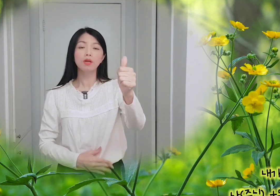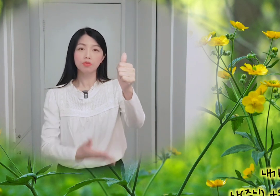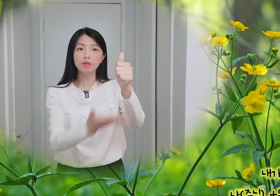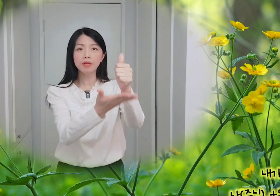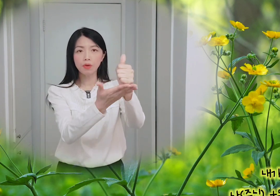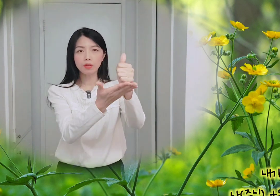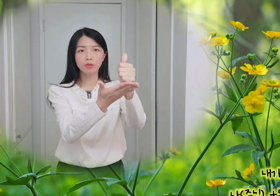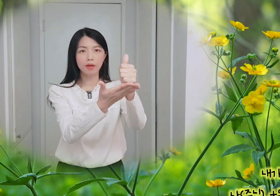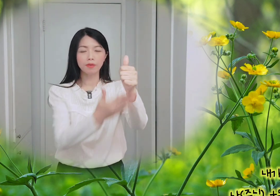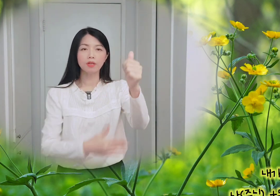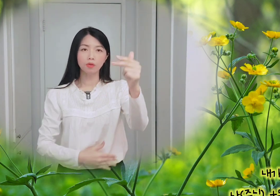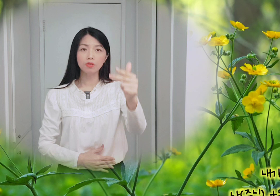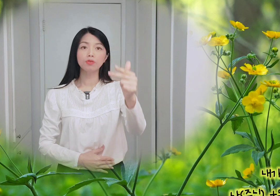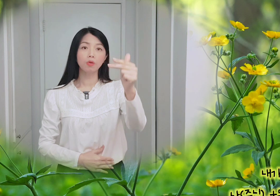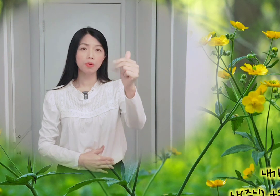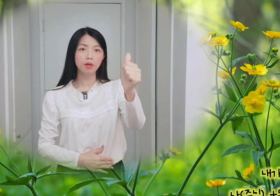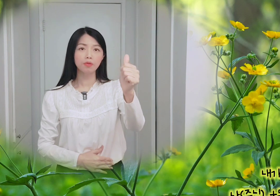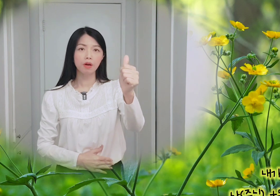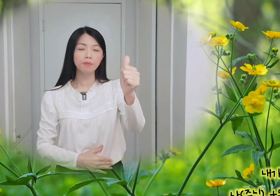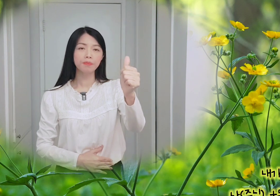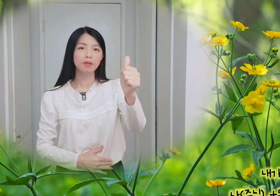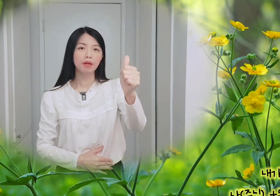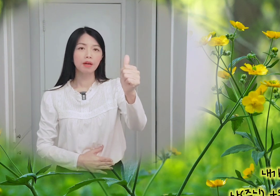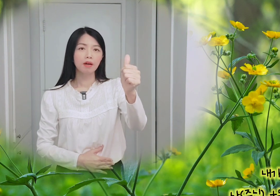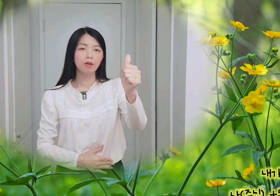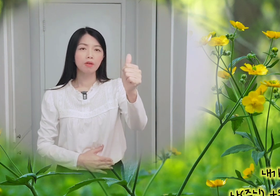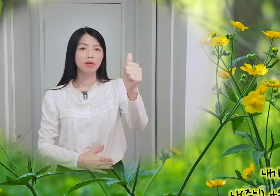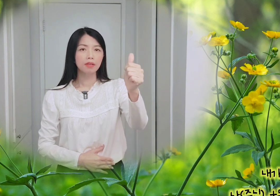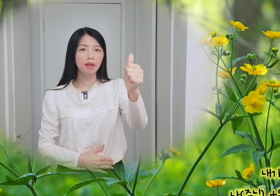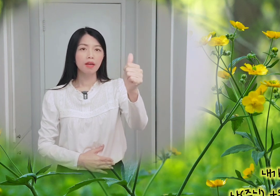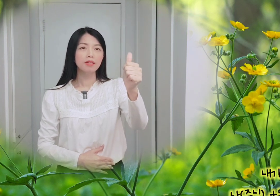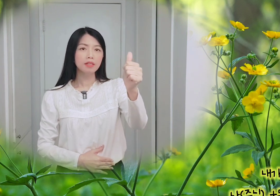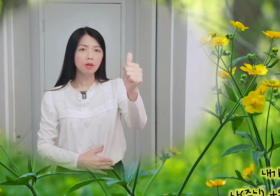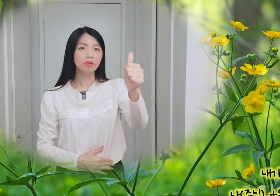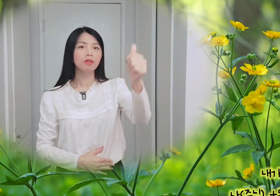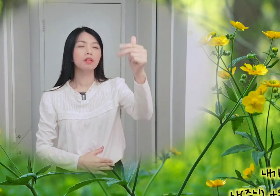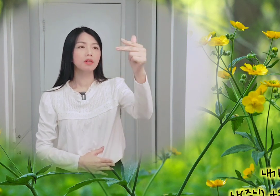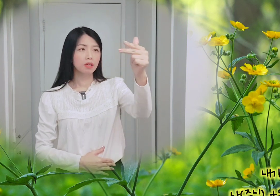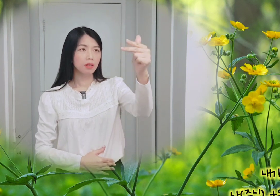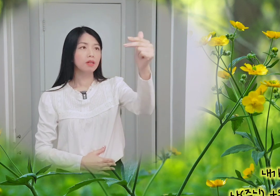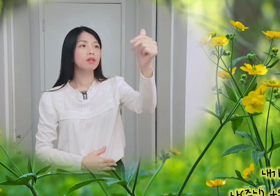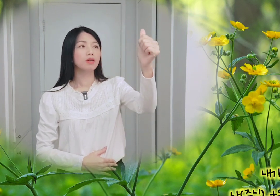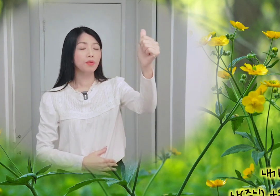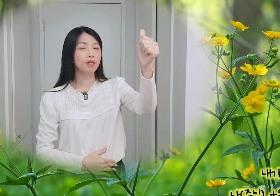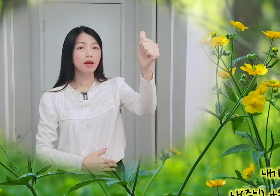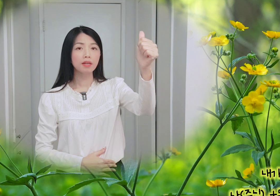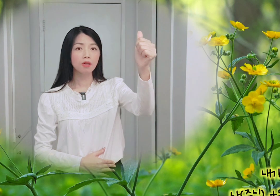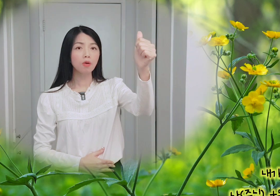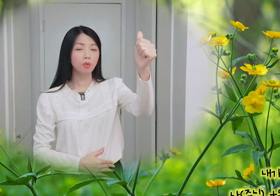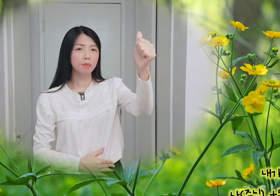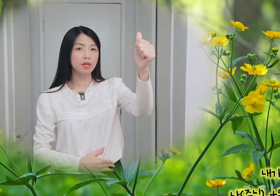되고요. 주님이라고 하셔도 돼요. 근데 저는 주라고 표현했고요. 이때 시선을